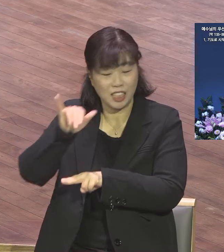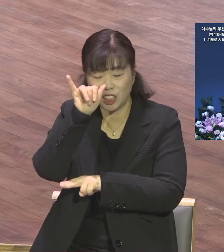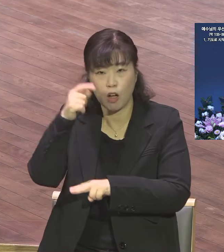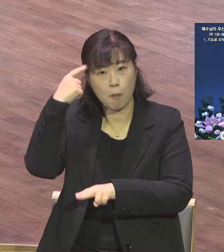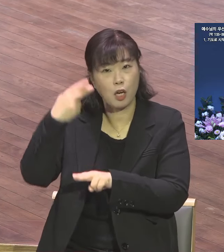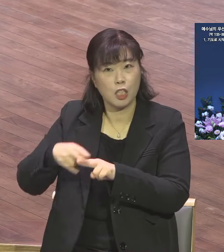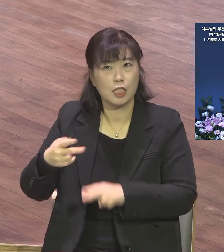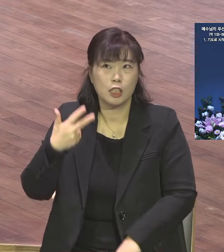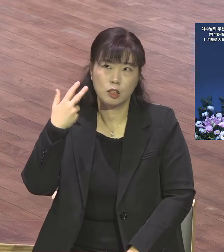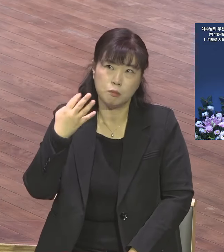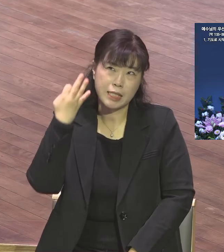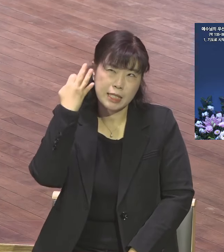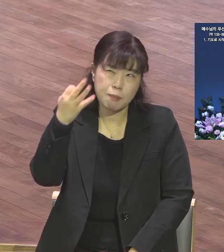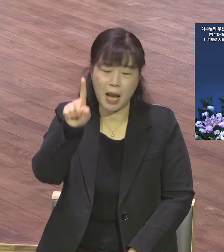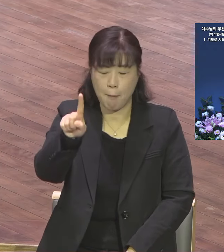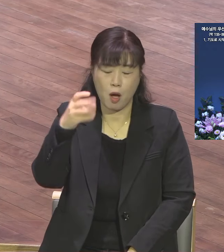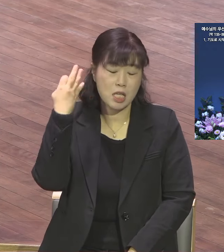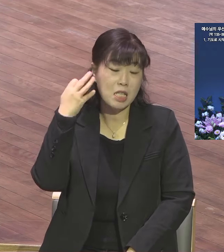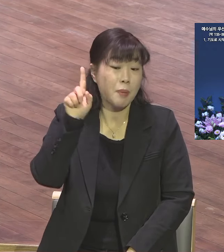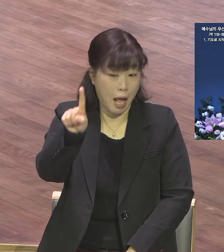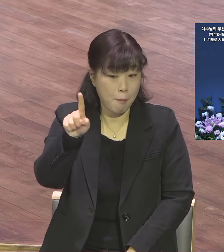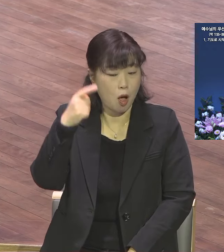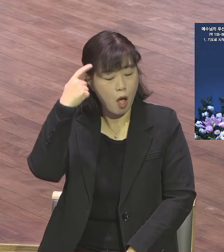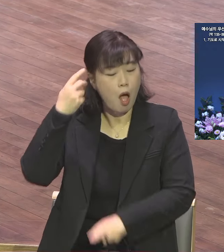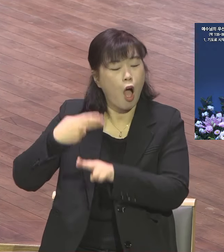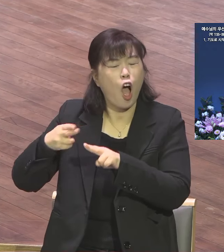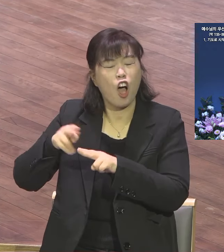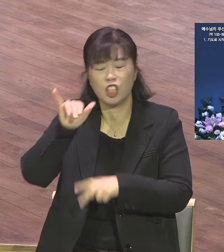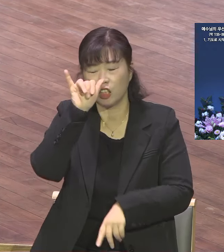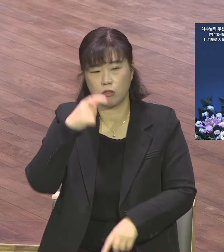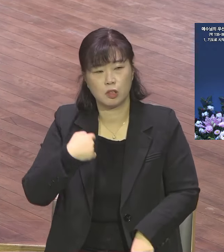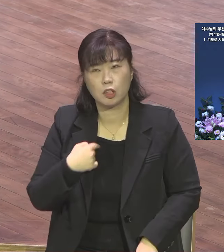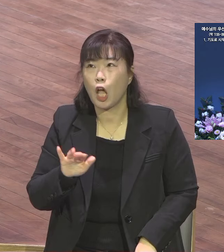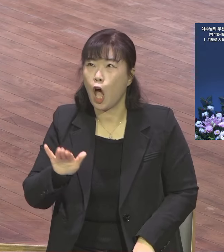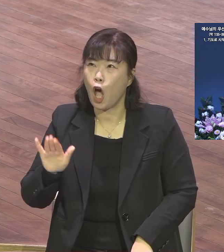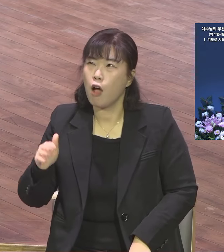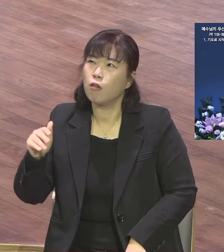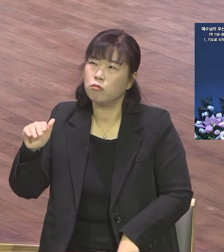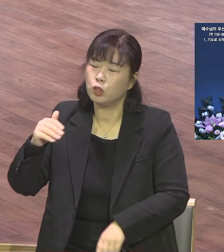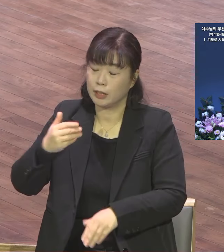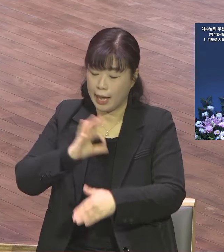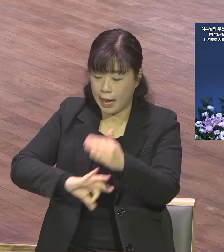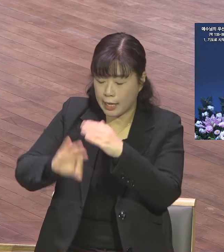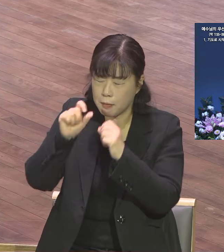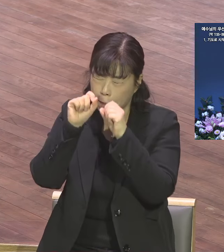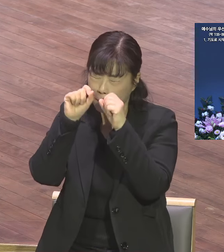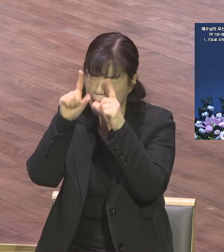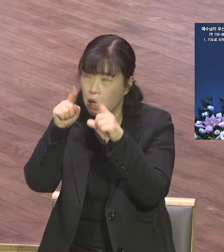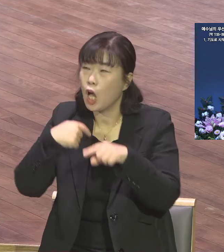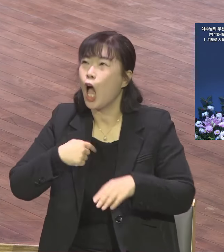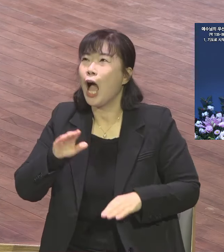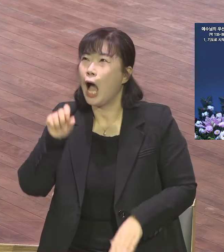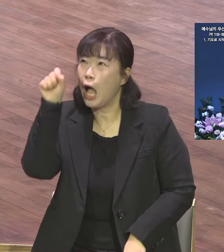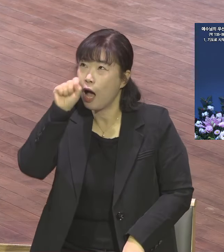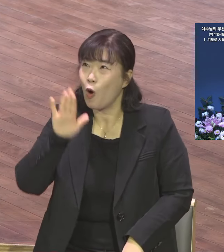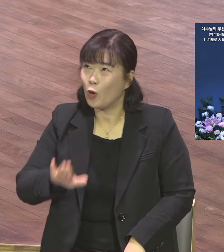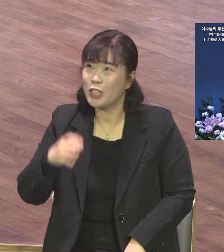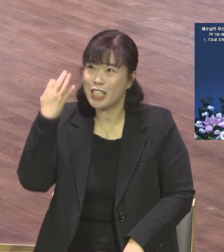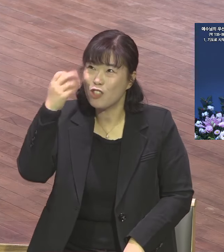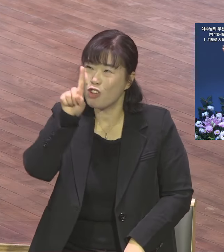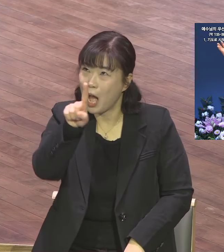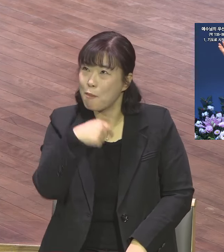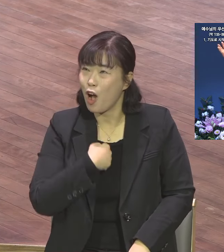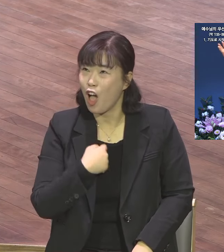나요. 이 드라이가 안 돼요. 심지어 그 오늘 이 세일 스케줄을 쫙 아침에